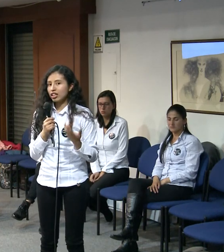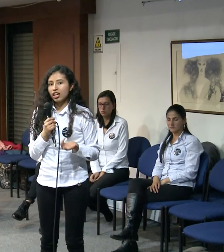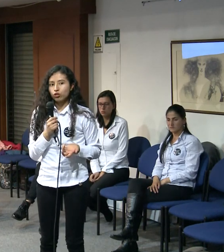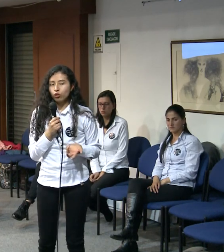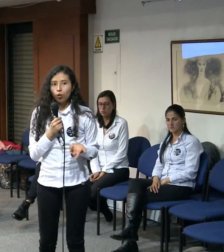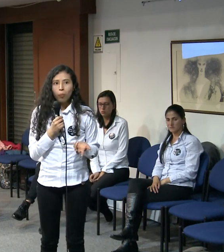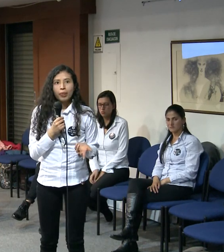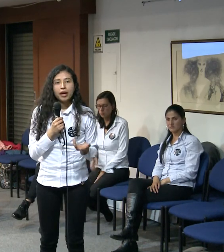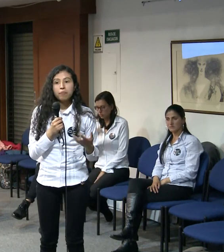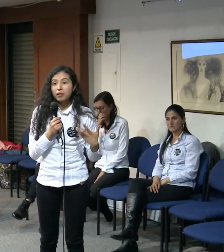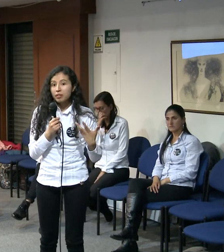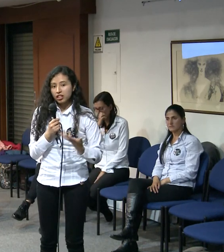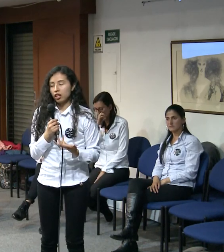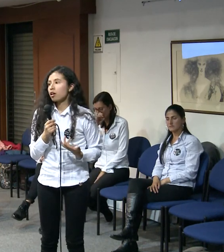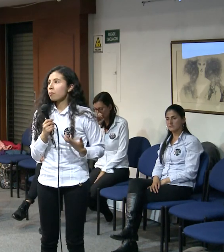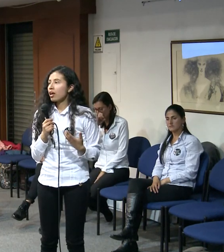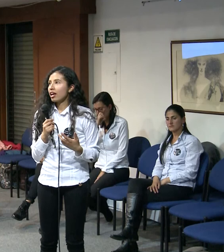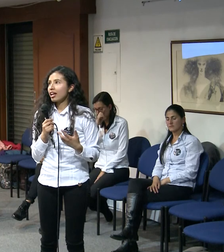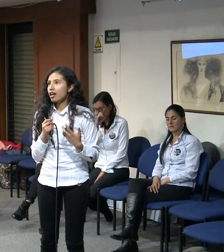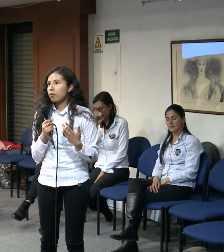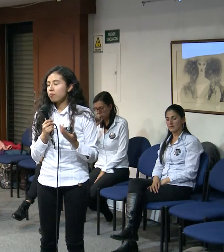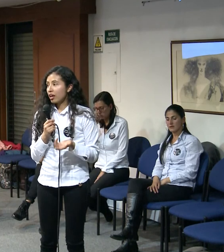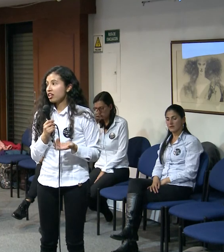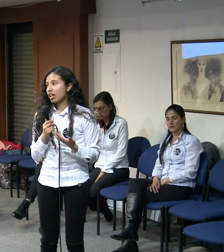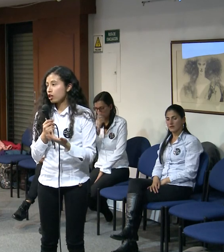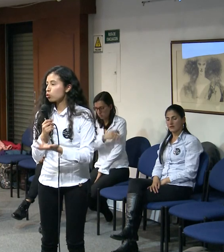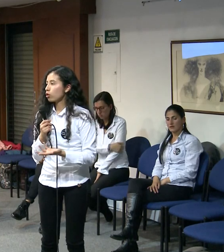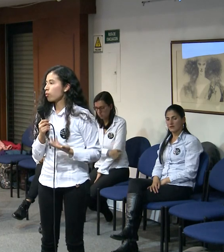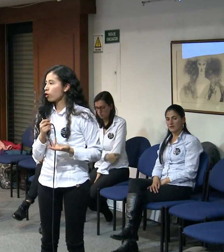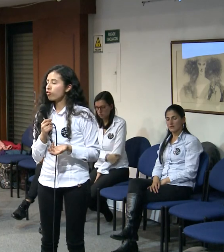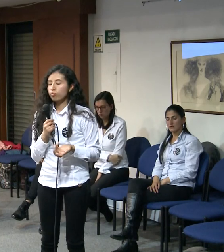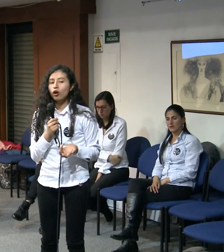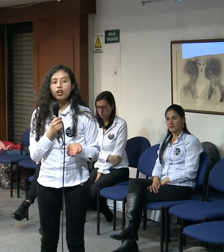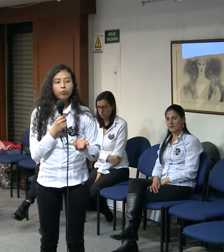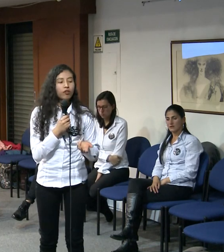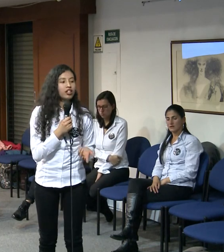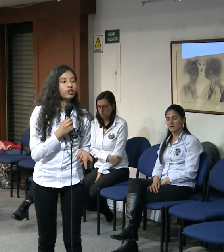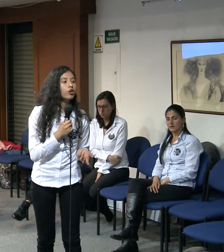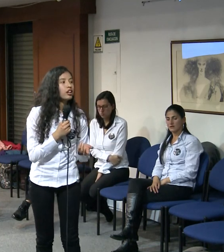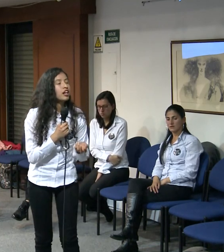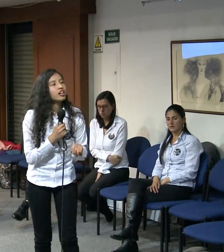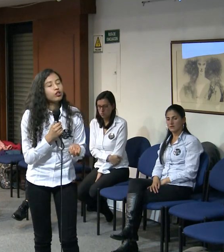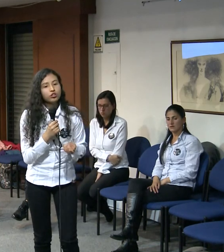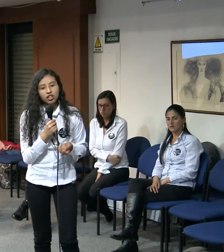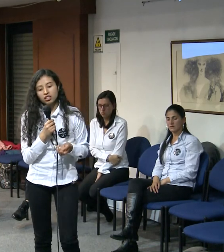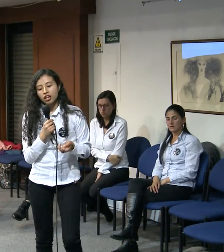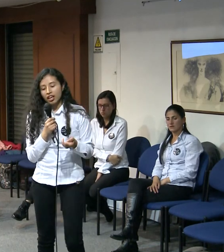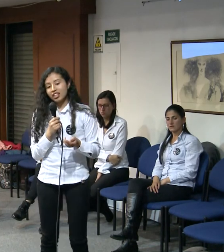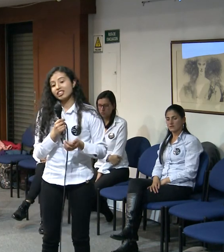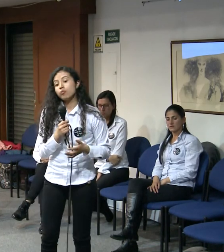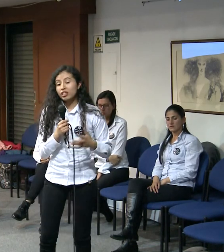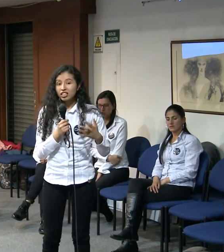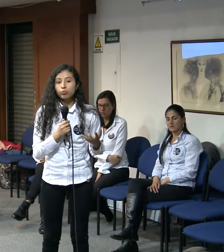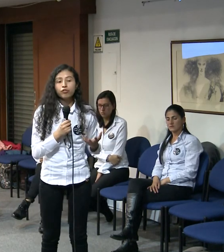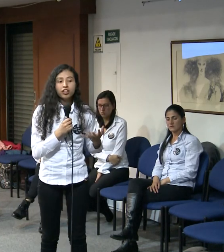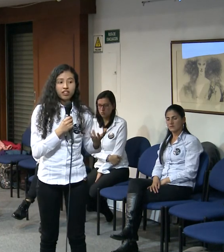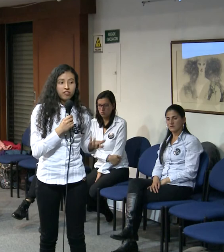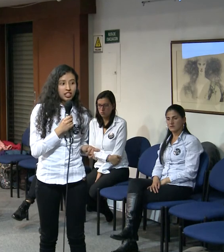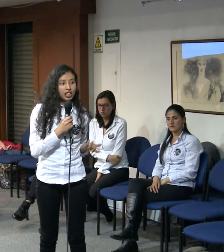si esto permite que me interactúe de una mejor forma con la población. Entonces,